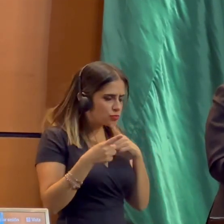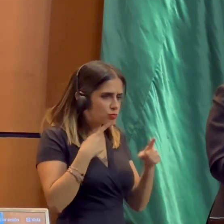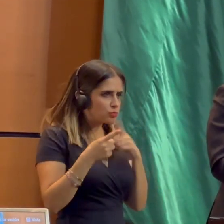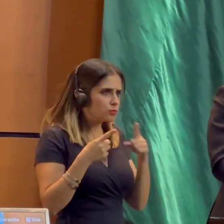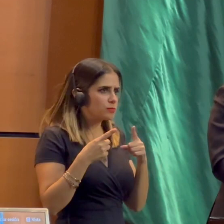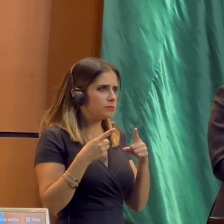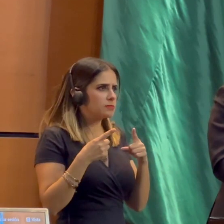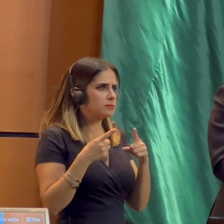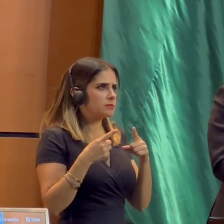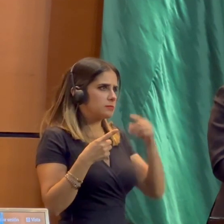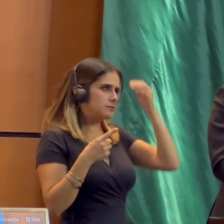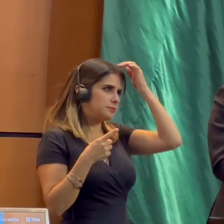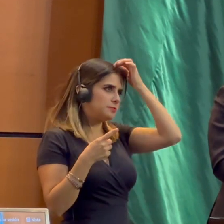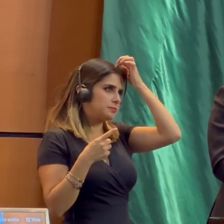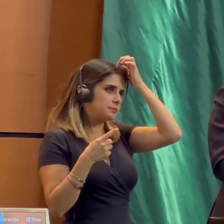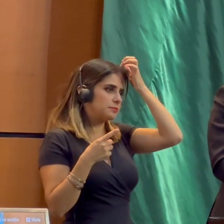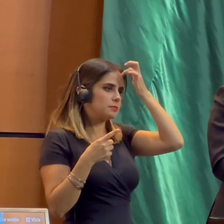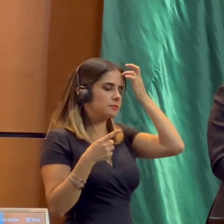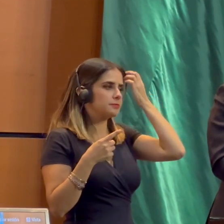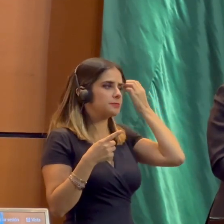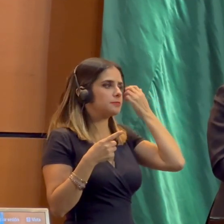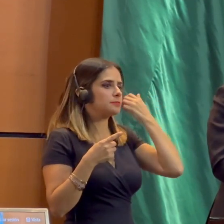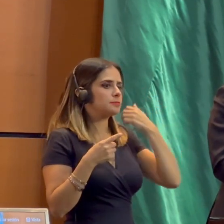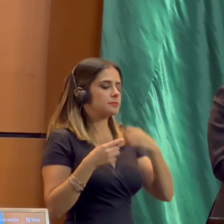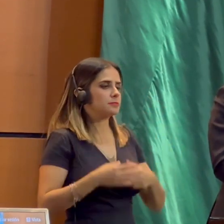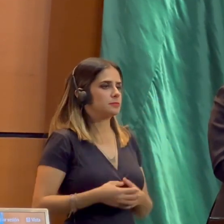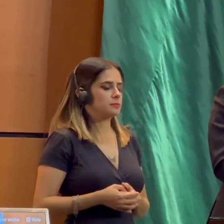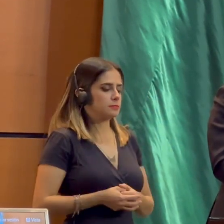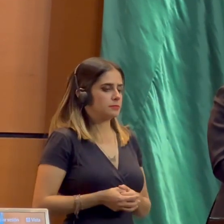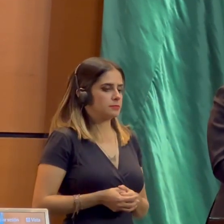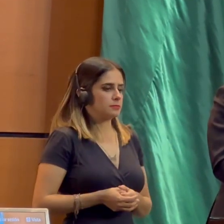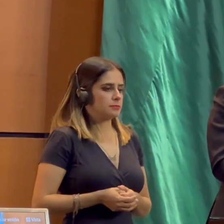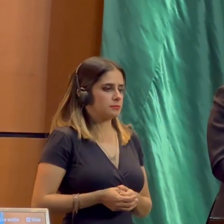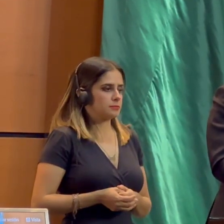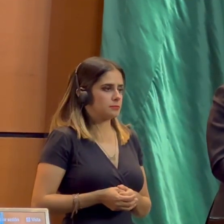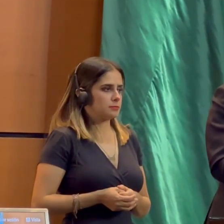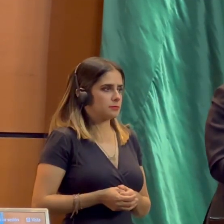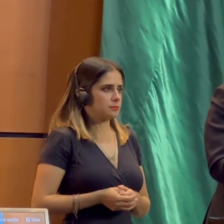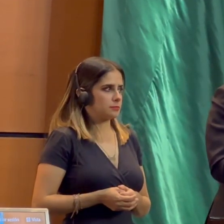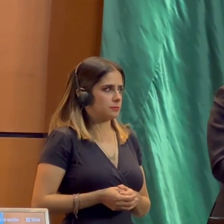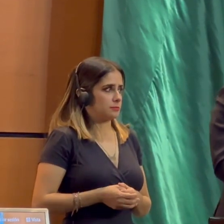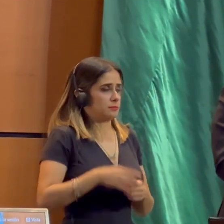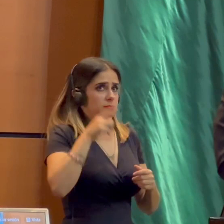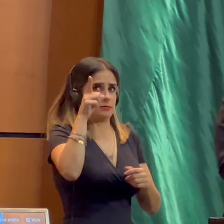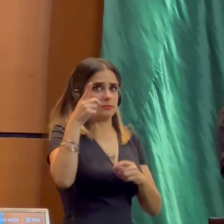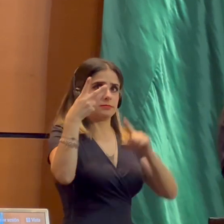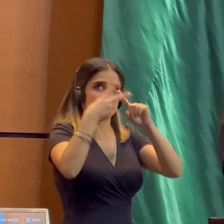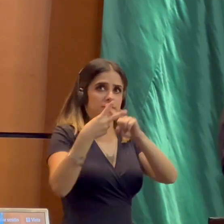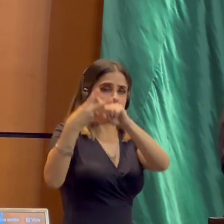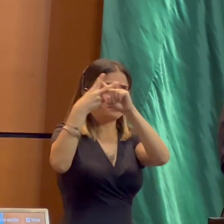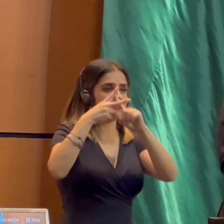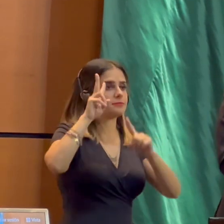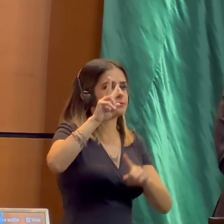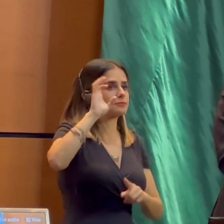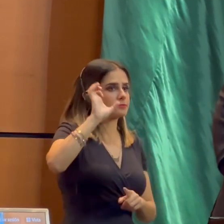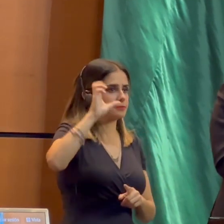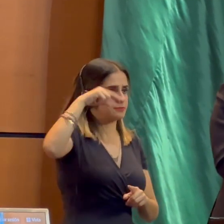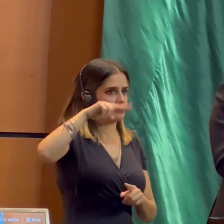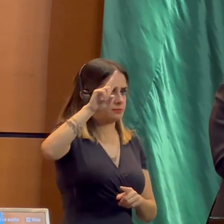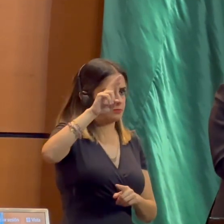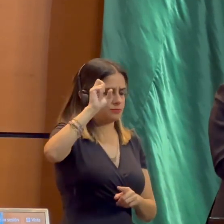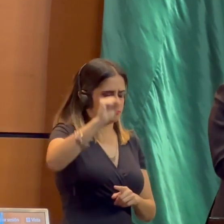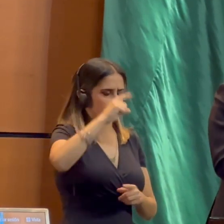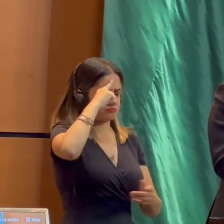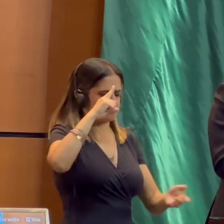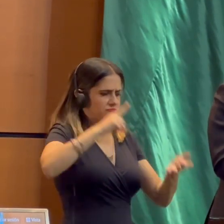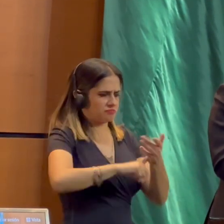疑問を抱きました。その頃から UFO には政治的な何らかの問題があると考える